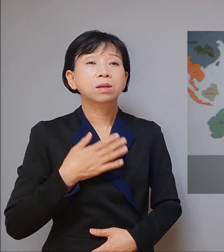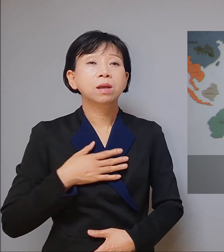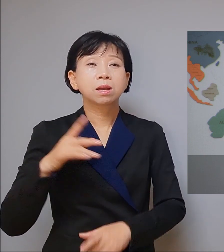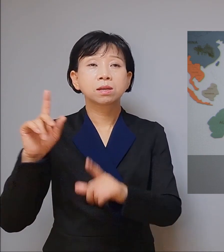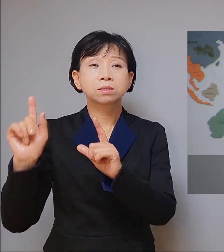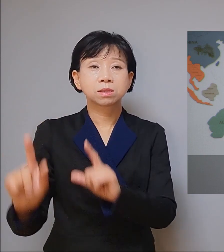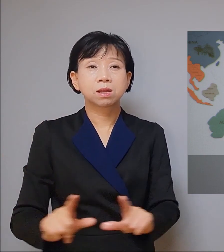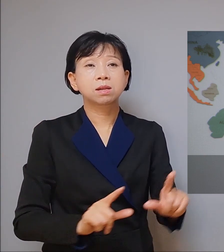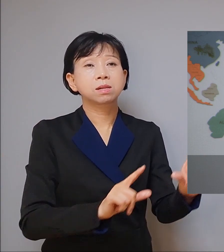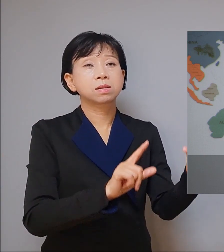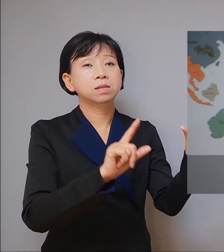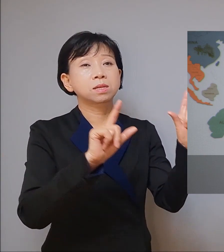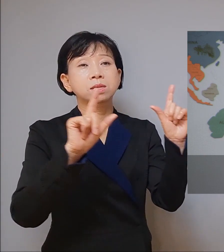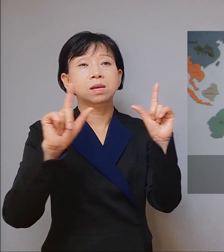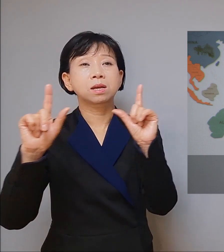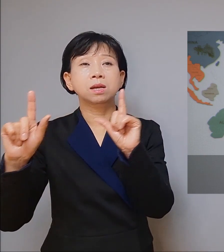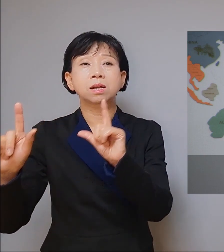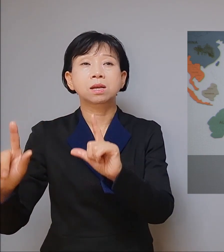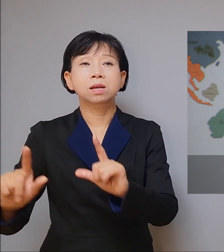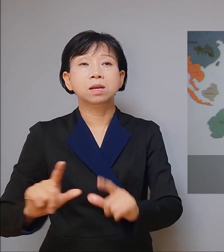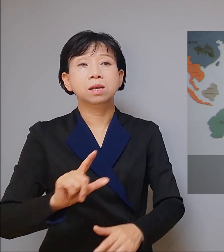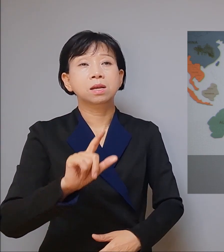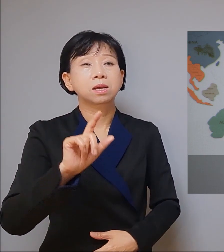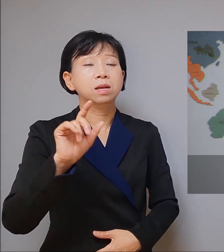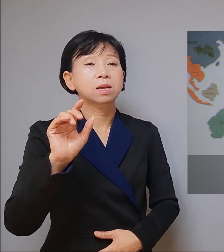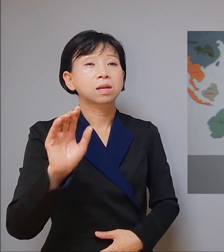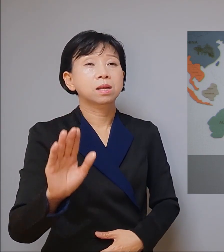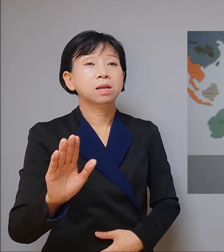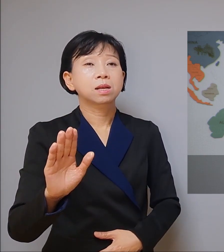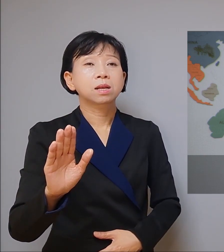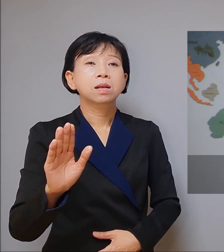믿음으로 내가 오직